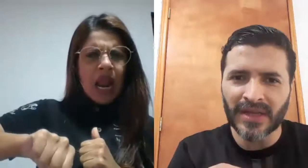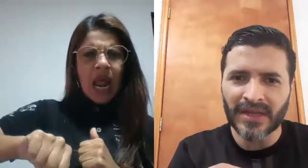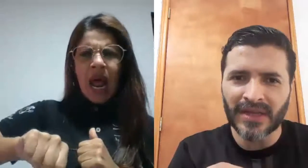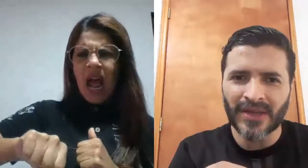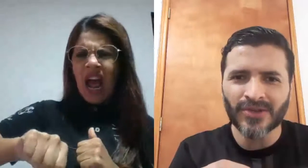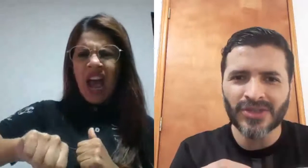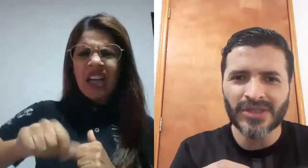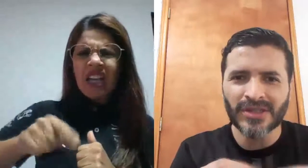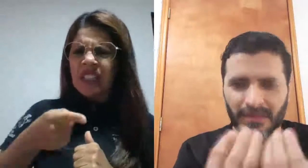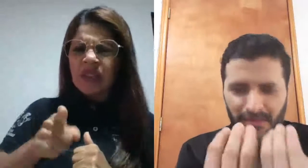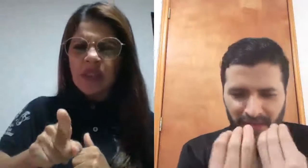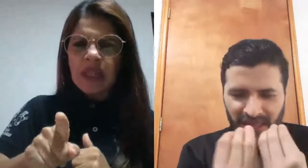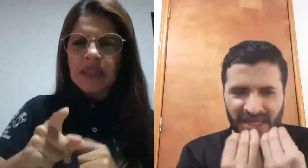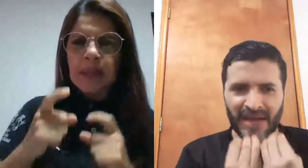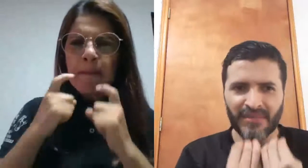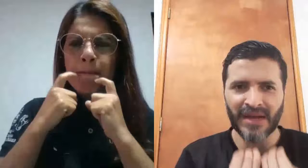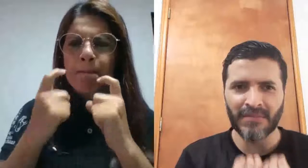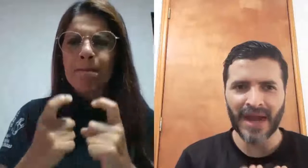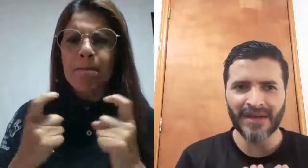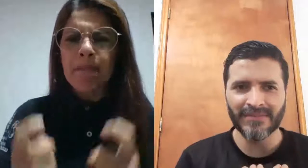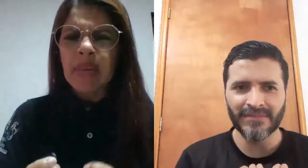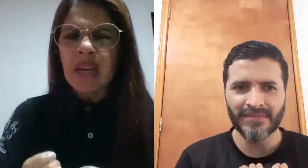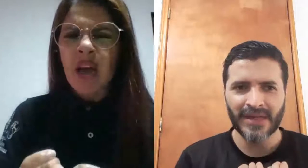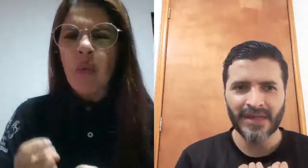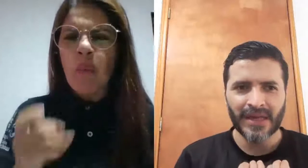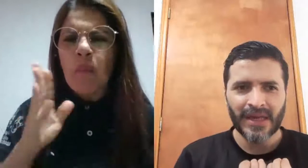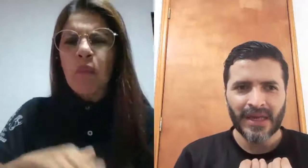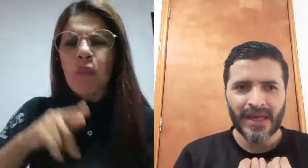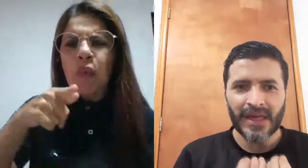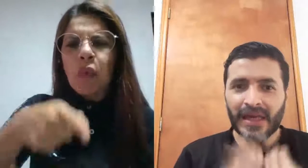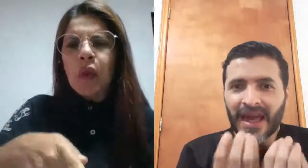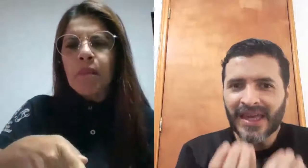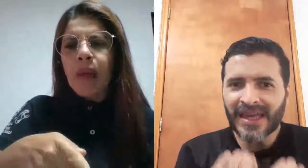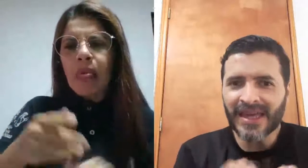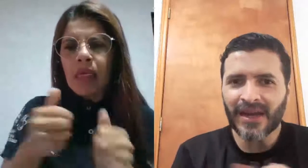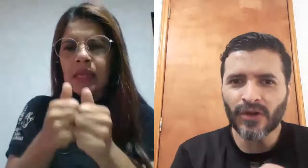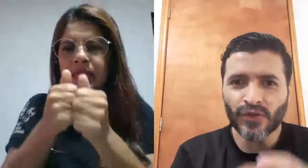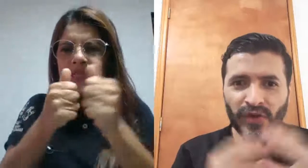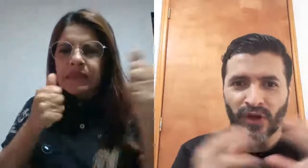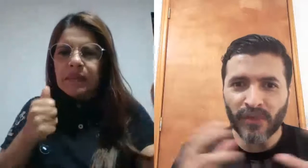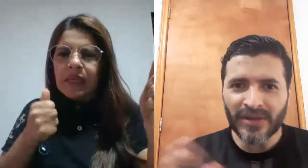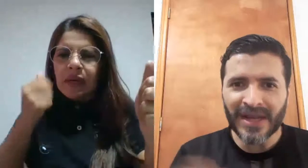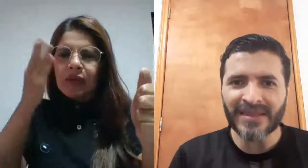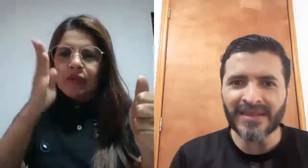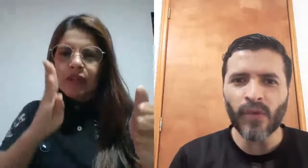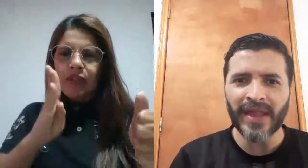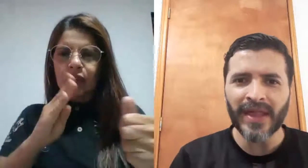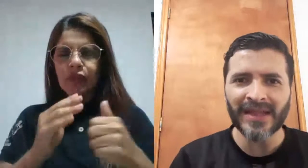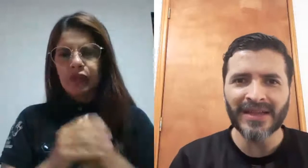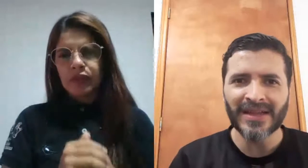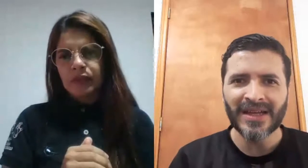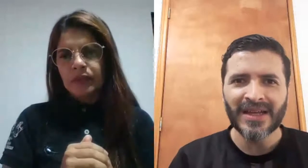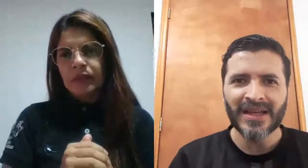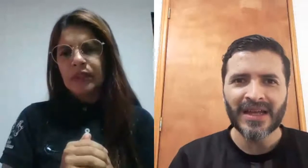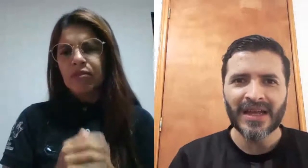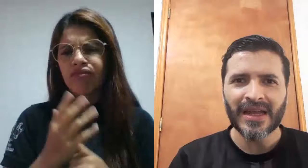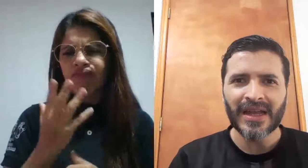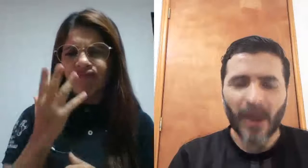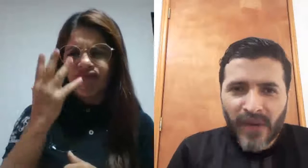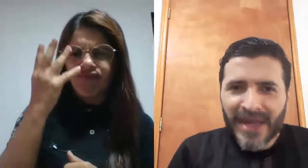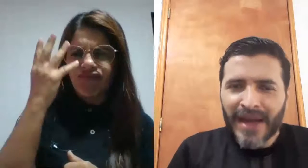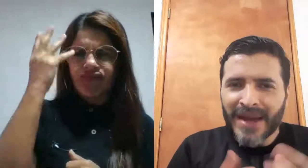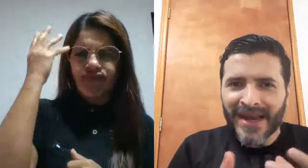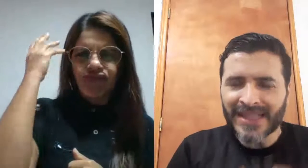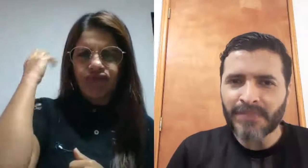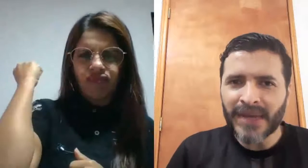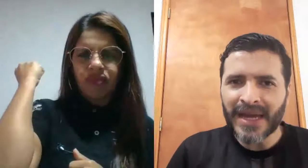contra de la voluntad de Dios, me llega a mí el mal. Y de ahí que los fenómenos de la antigüedad,